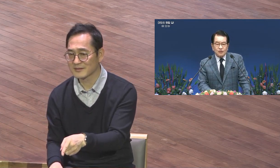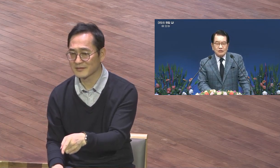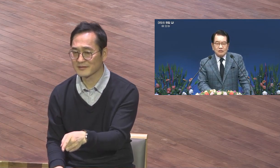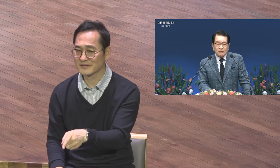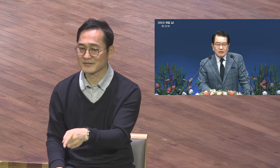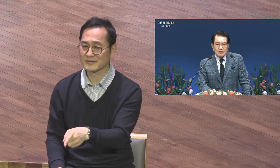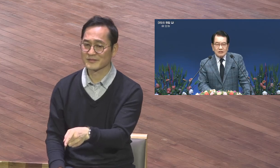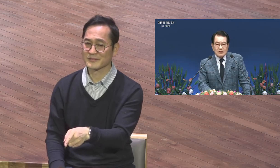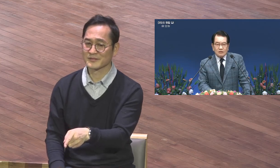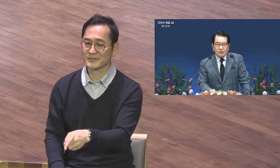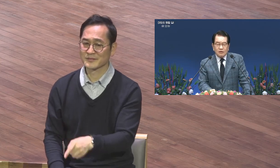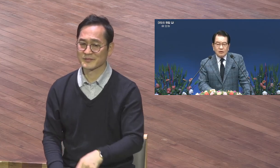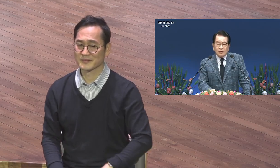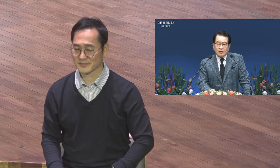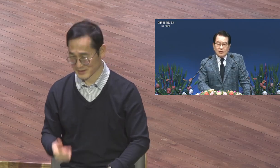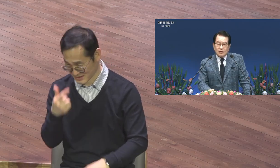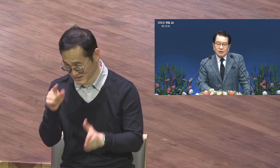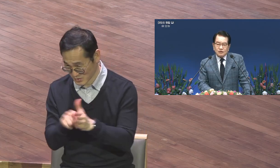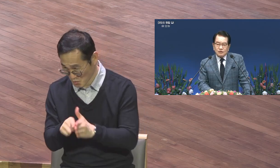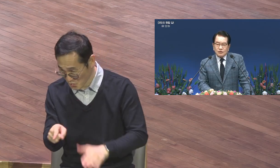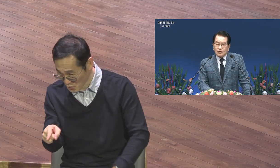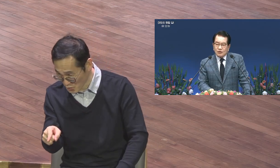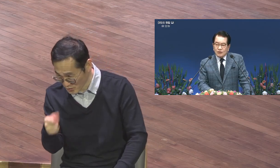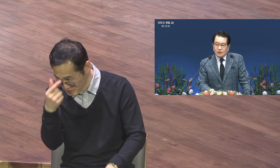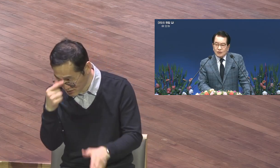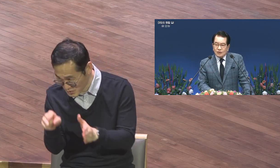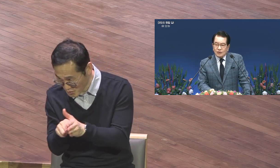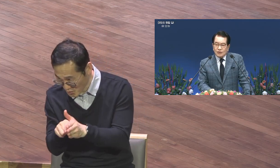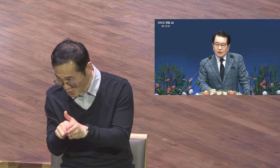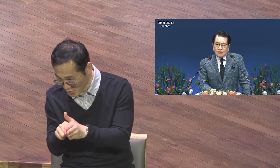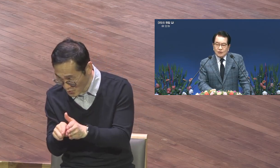기독교 장관이라고